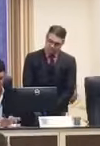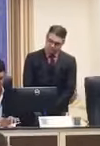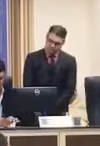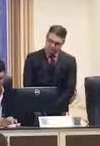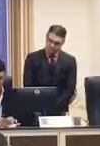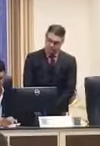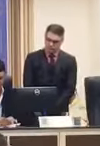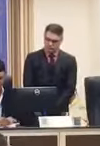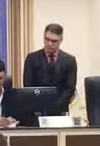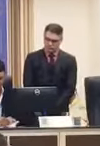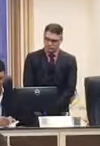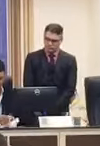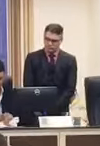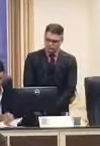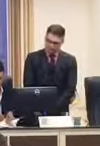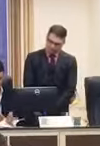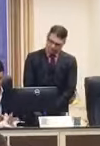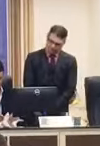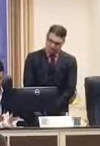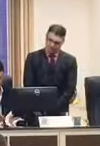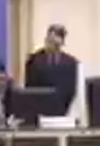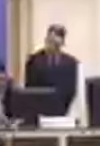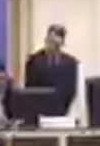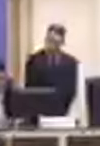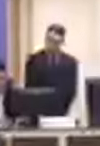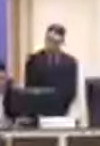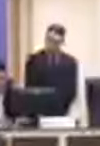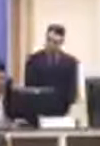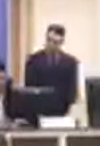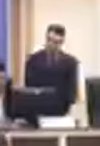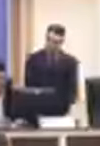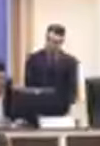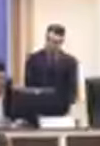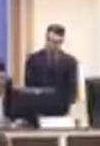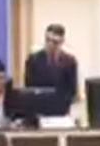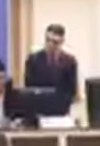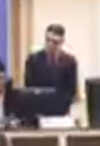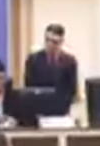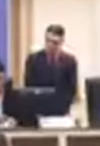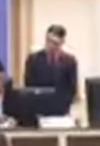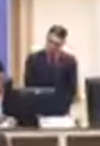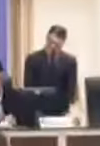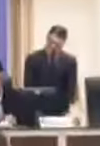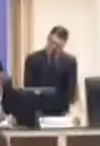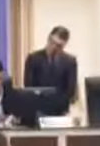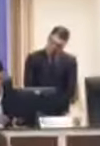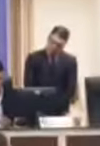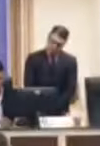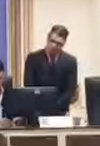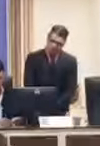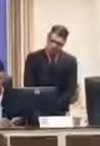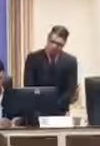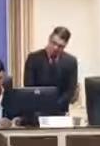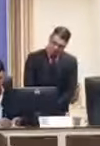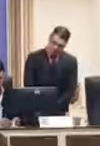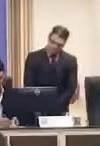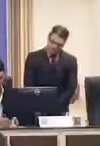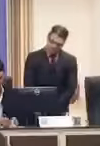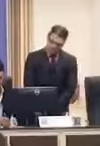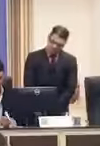0061/2020. Lemes, que é o Jacaré, ele retorna para... Ele deixa a Câmara, porque quem retorna para os trabalhos após uma licença